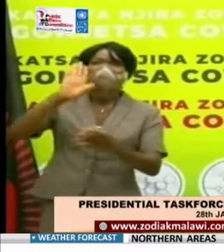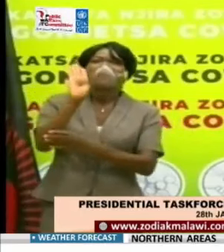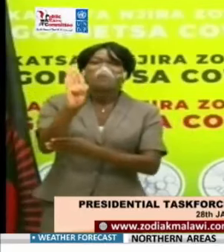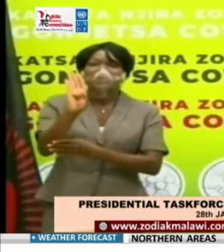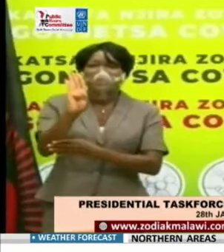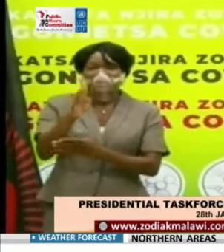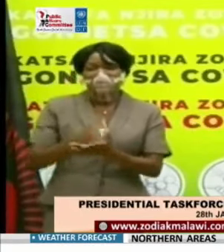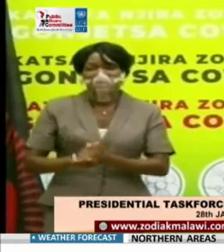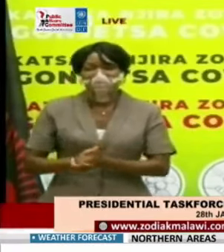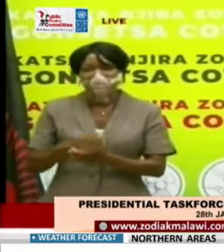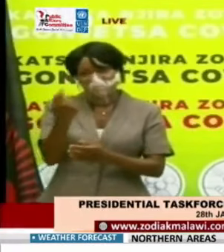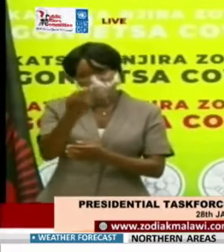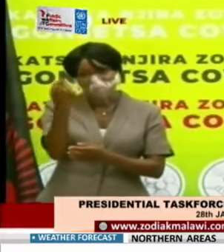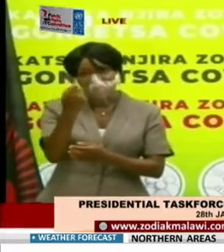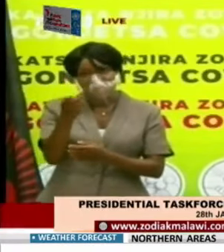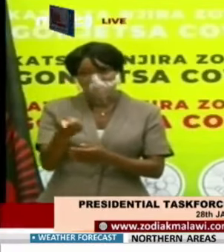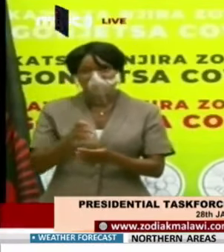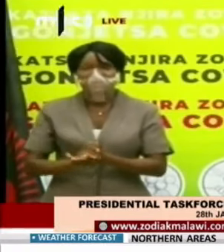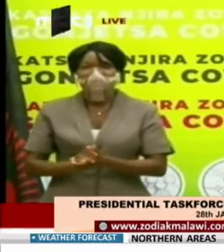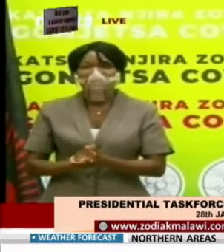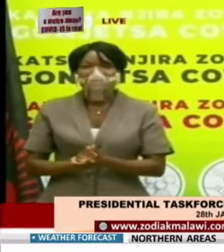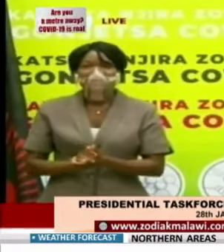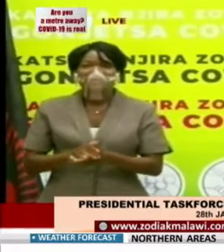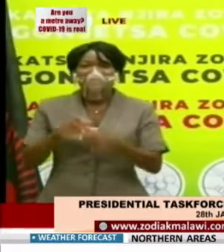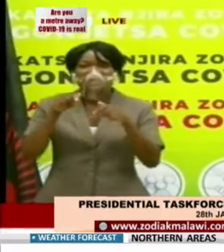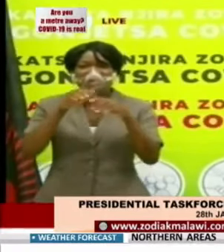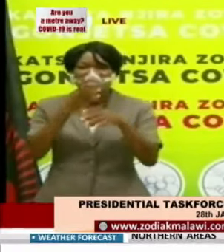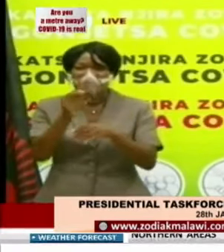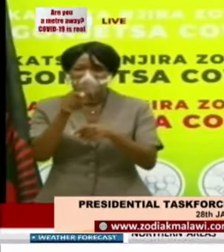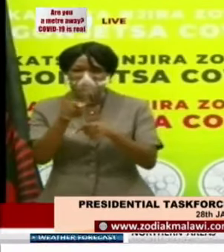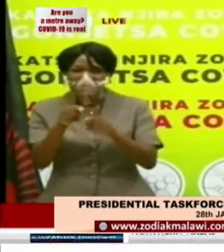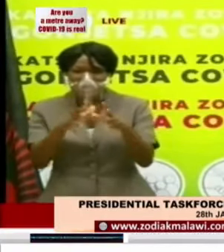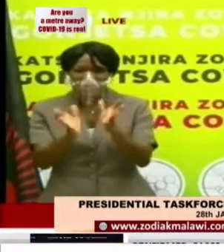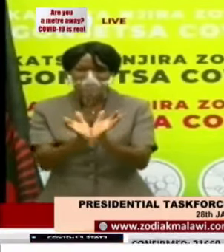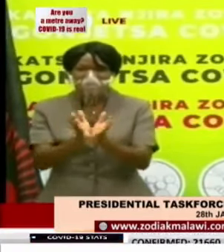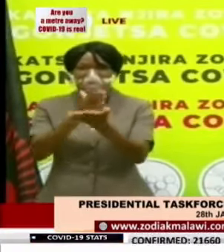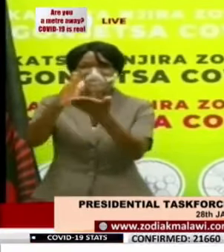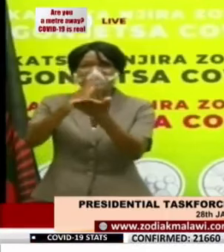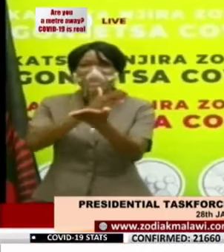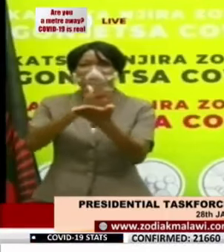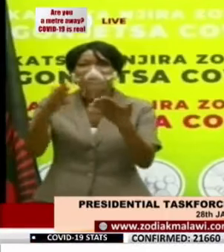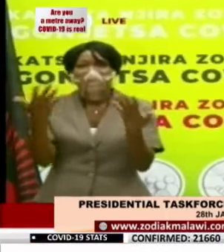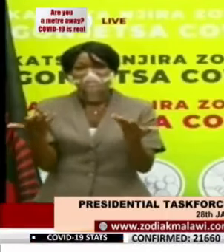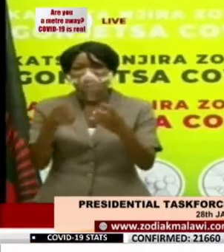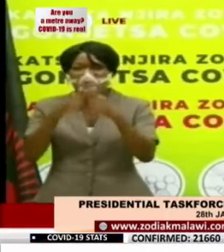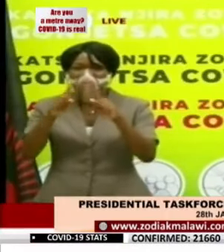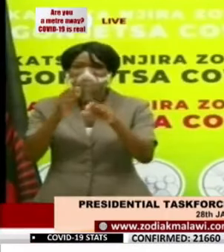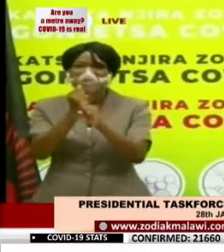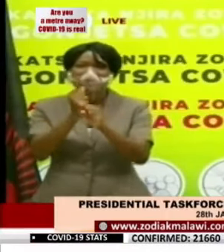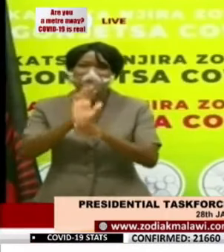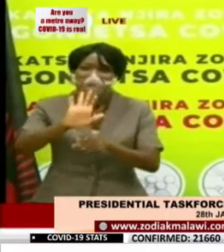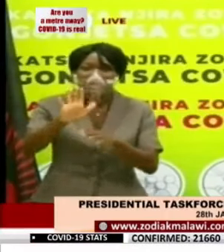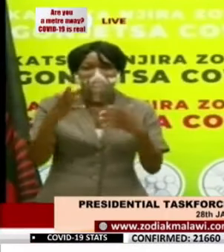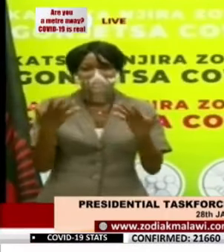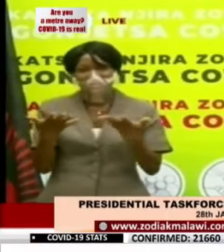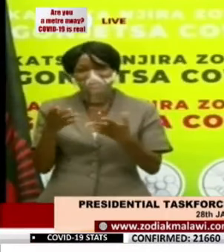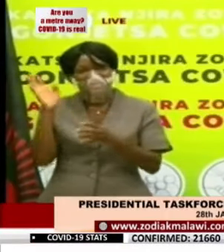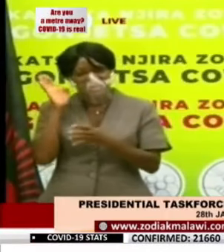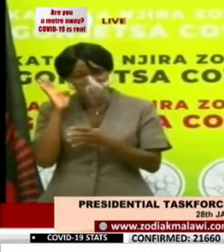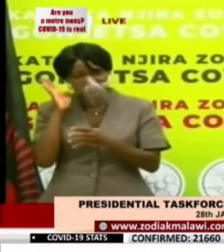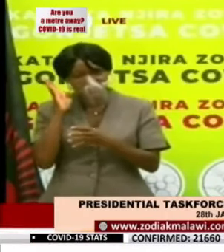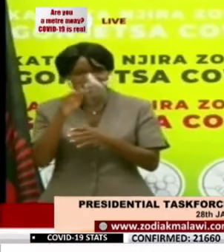a COVID-19 kodi ndama zimenezi ngati komiti azigawa motani anizigwira ntchito motani tiva madzulo ano kuchokera kwa umodzi mwa